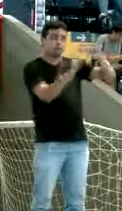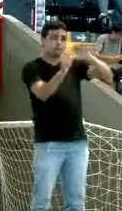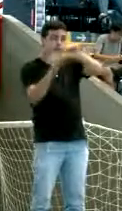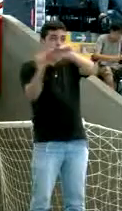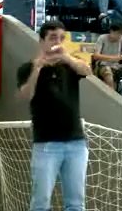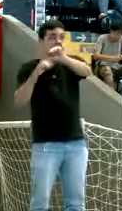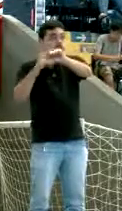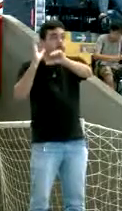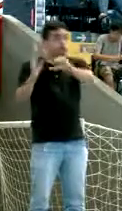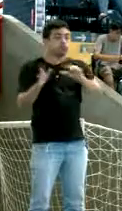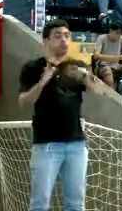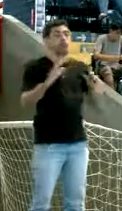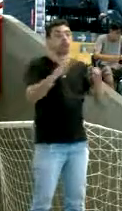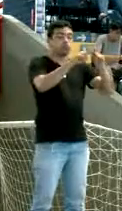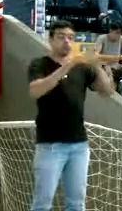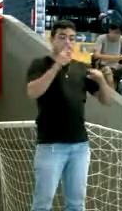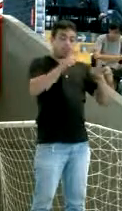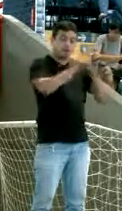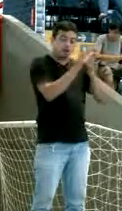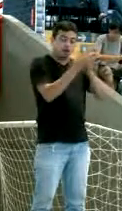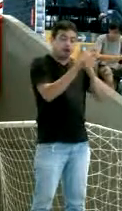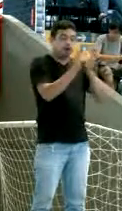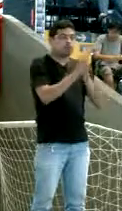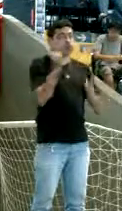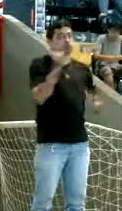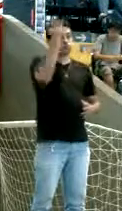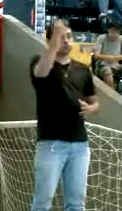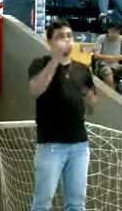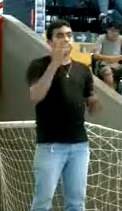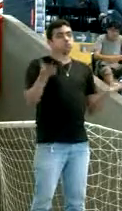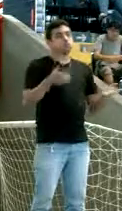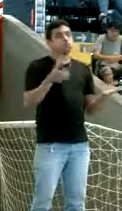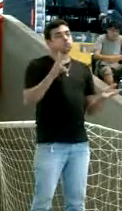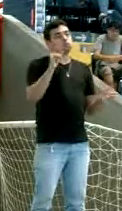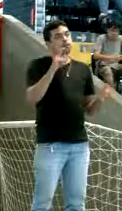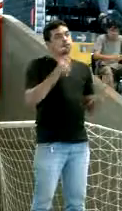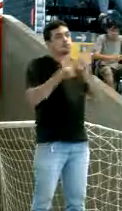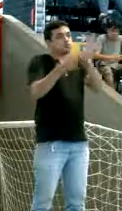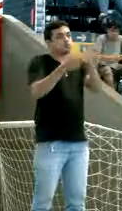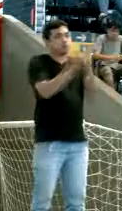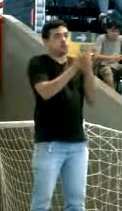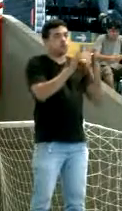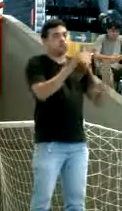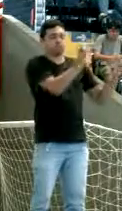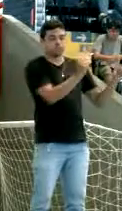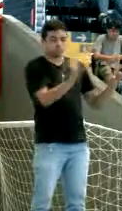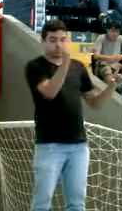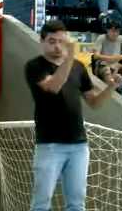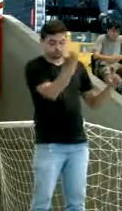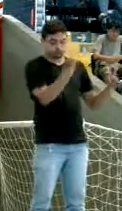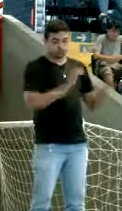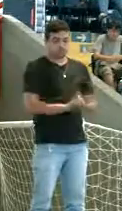e, sem dúvida, é uma arte assim muito importante. Hoje a gente vai ver algumas pinturas. Escultura,